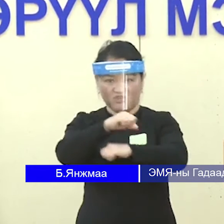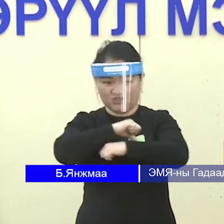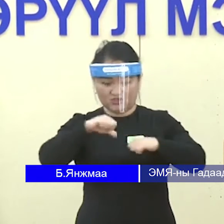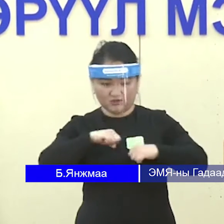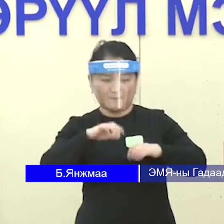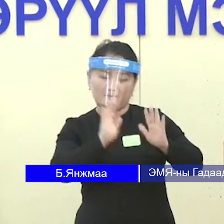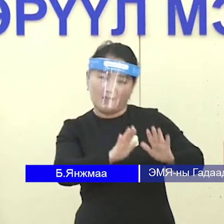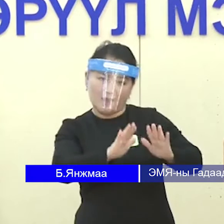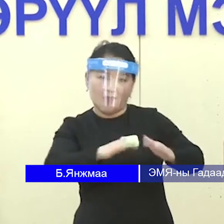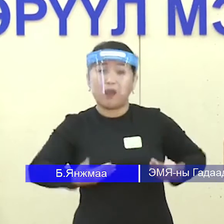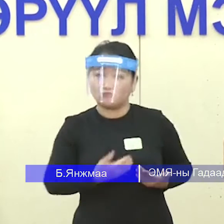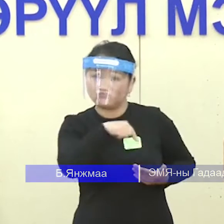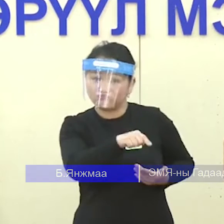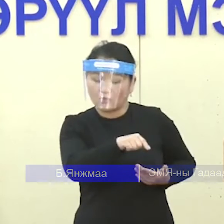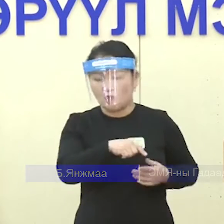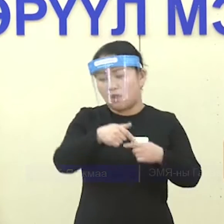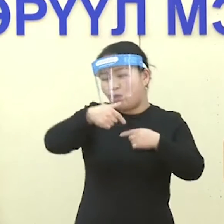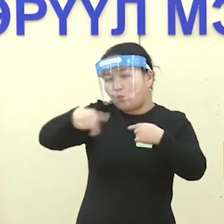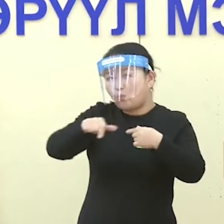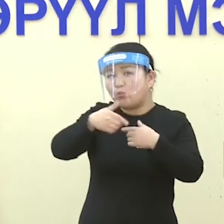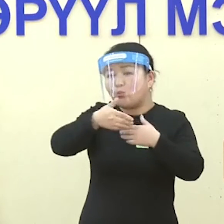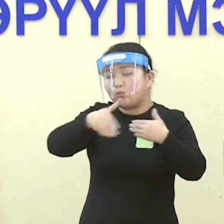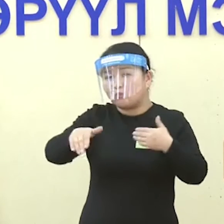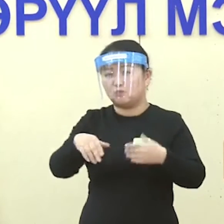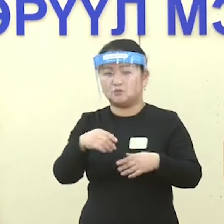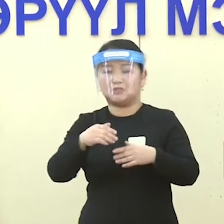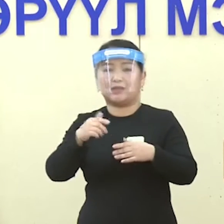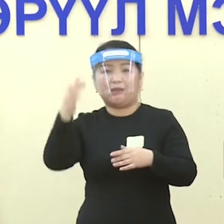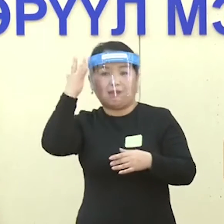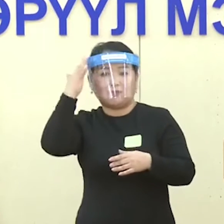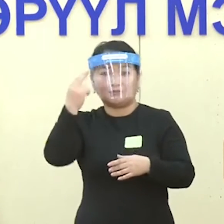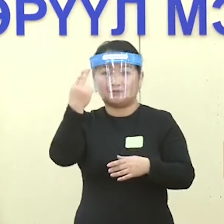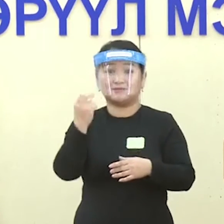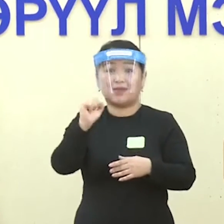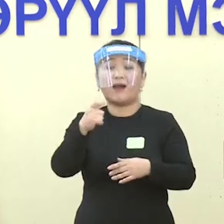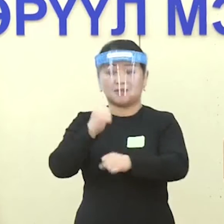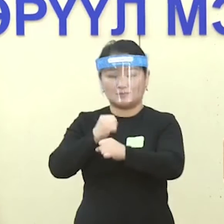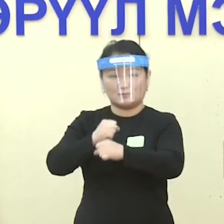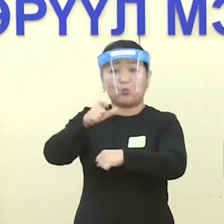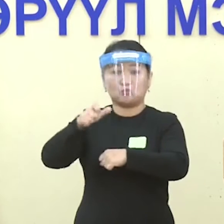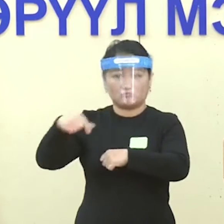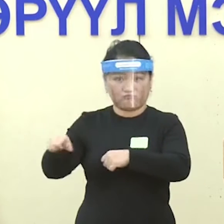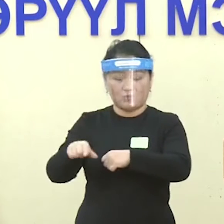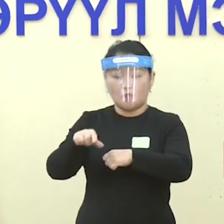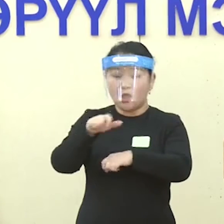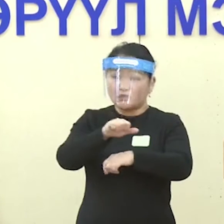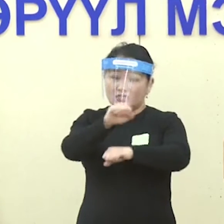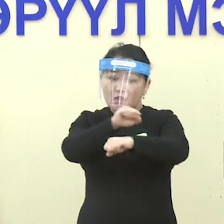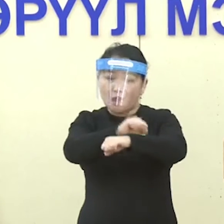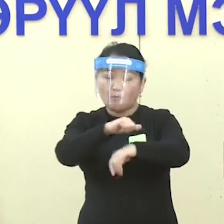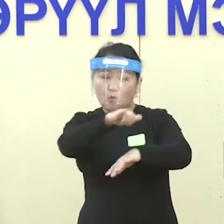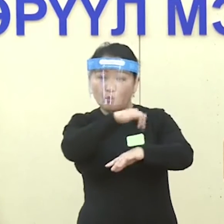Gorshin sooch, Cyn'n côn gadaad iin cagaage Adjiltrad baassan ba iain a, Cyn nhw osi'n yed halduroinOR Taw innto 5